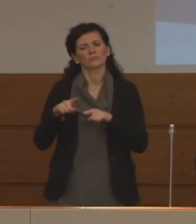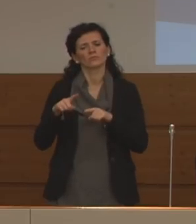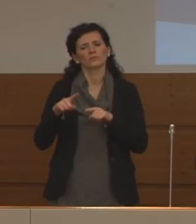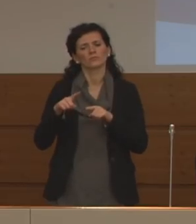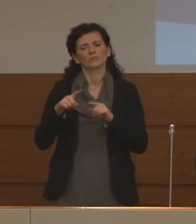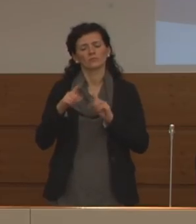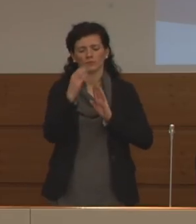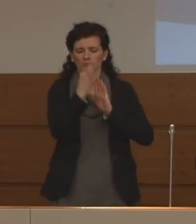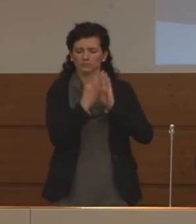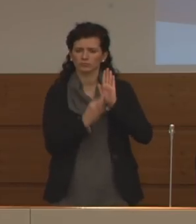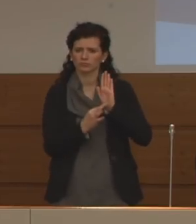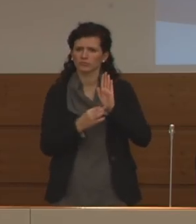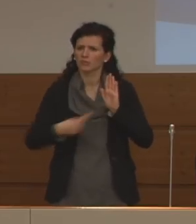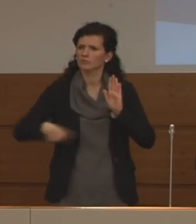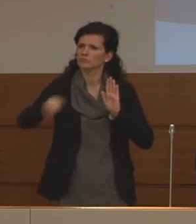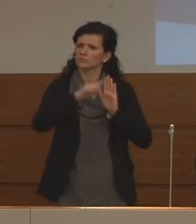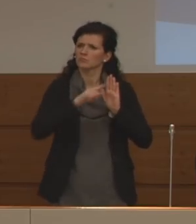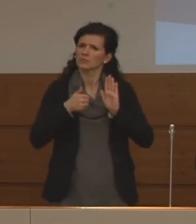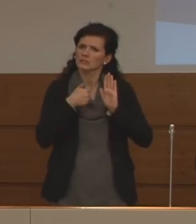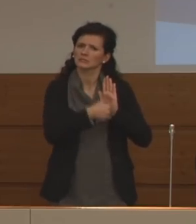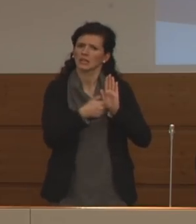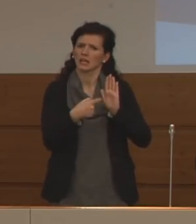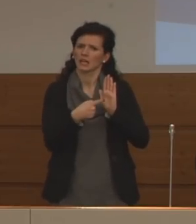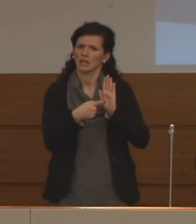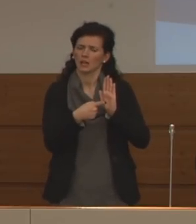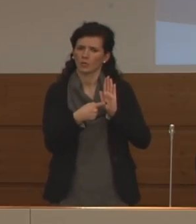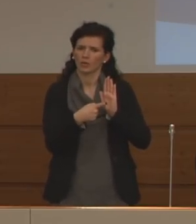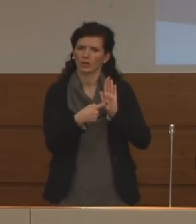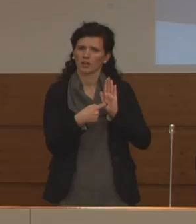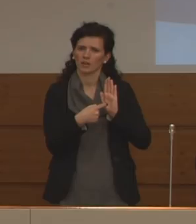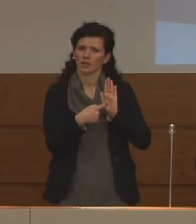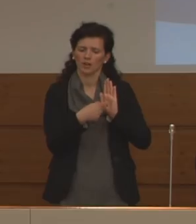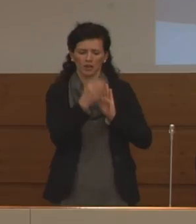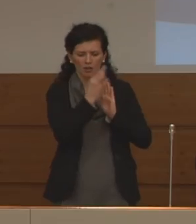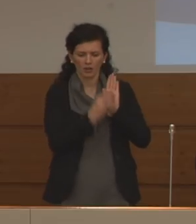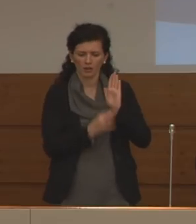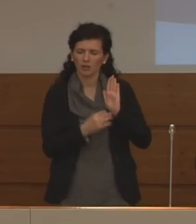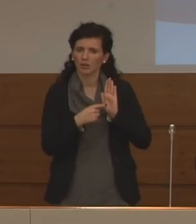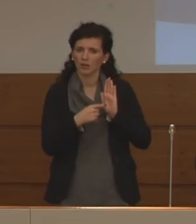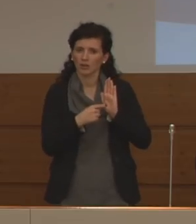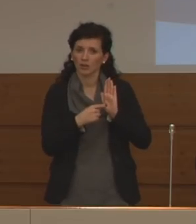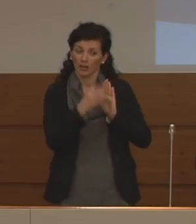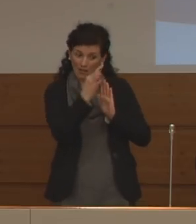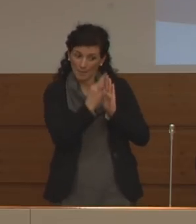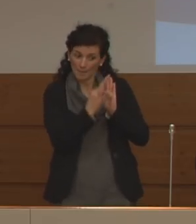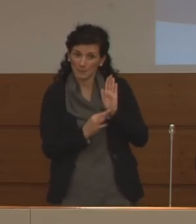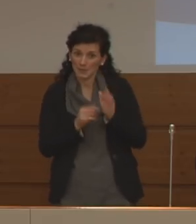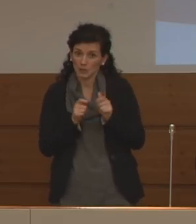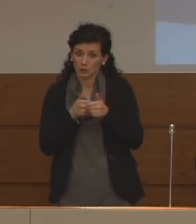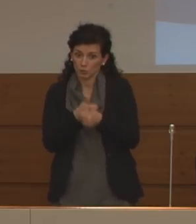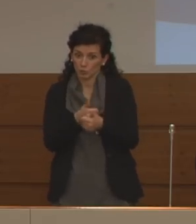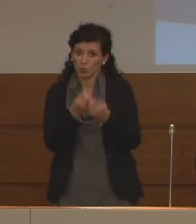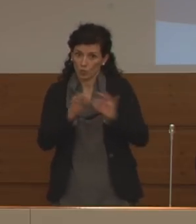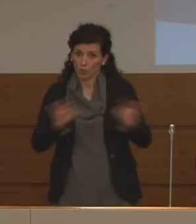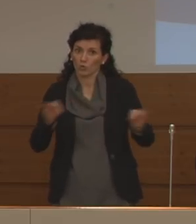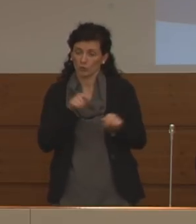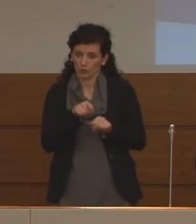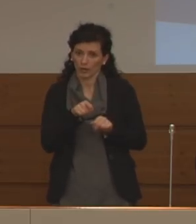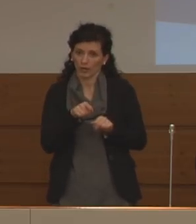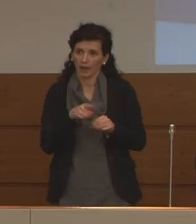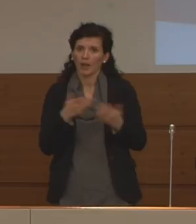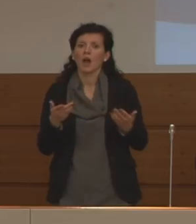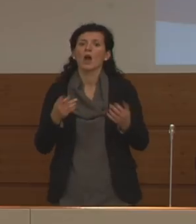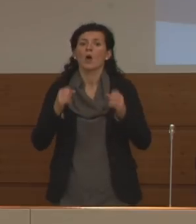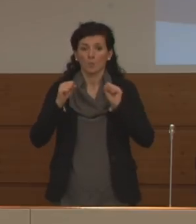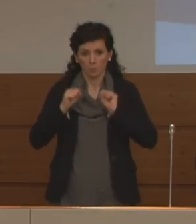attenersi perché è su queste misure che si riesce a